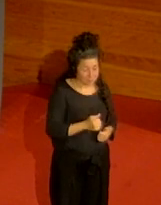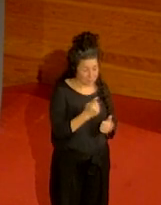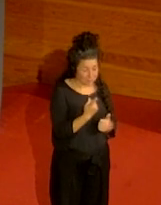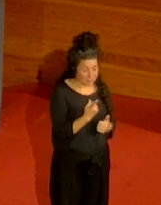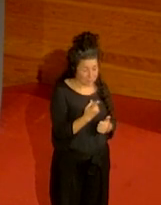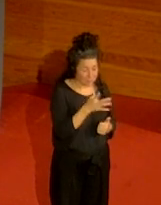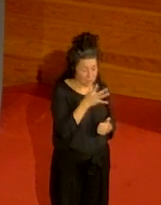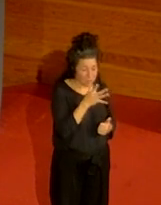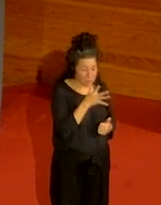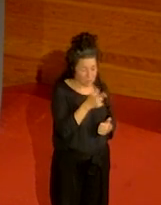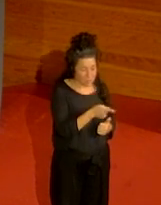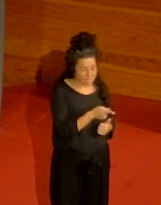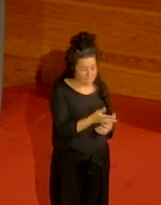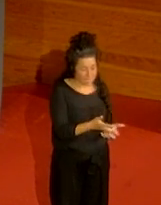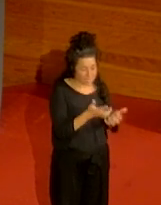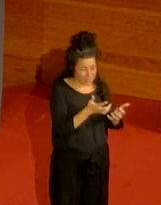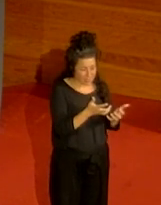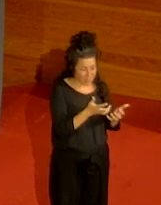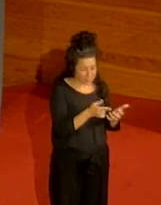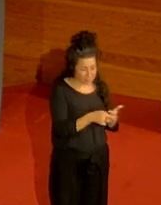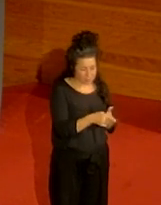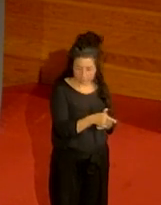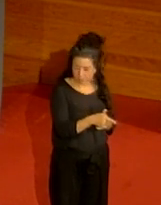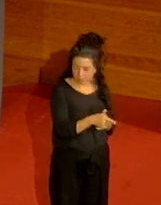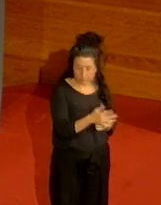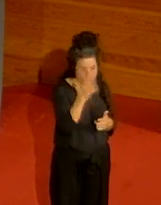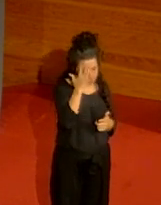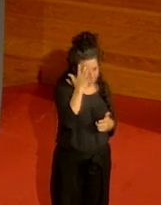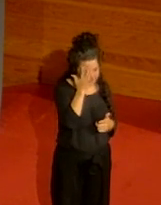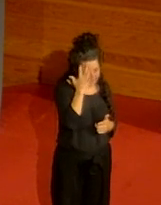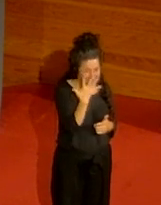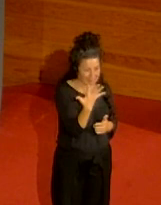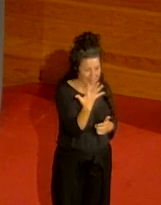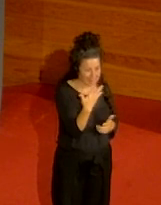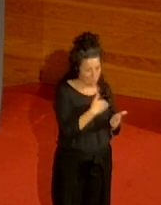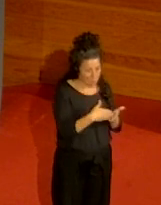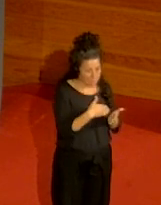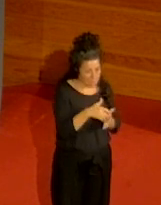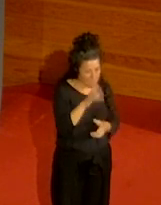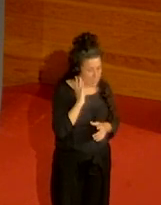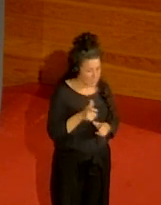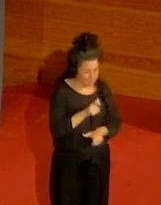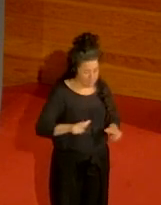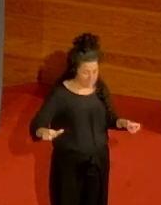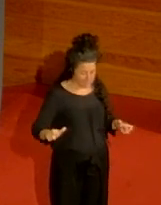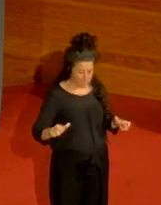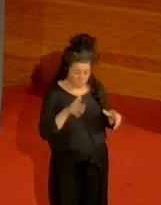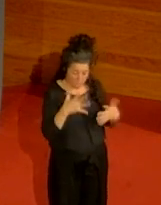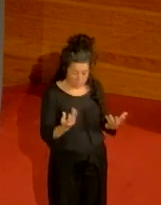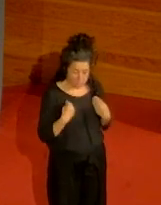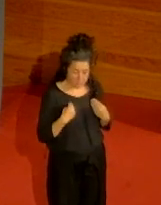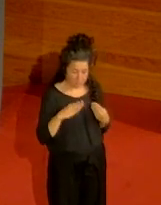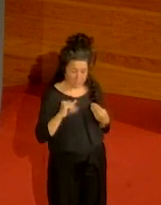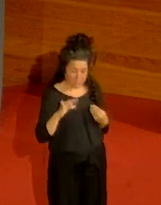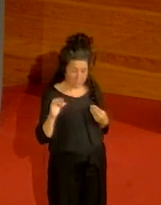perdería su ventaja demográfica Si de repente Integra a 5 millones de palestinos que ahora mismo viven en cisjordania y